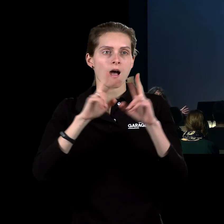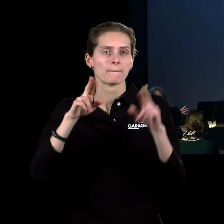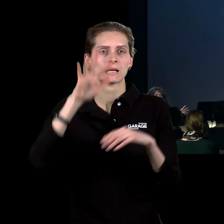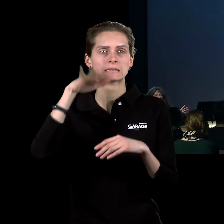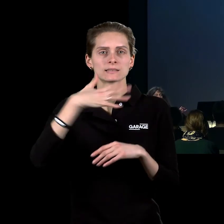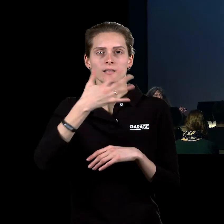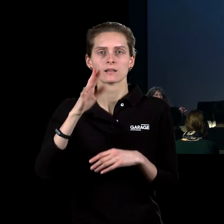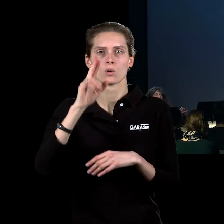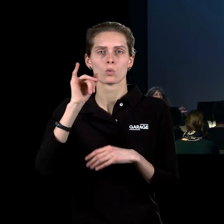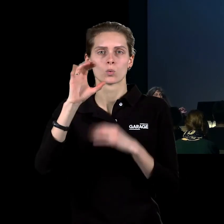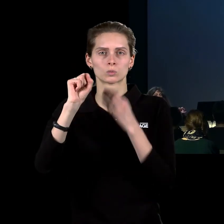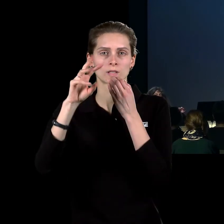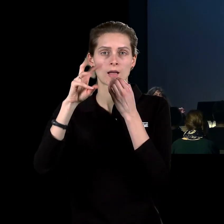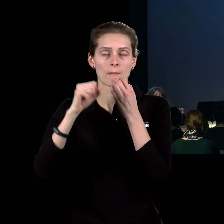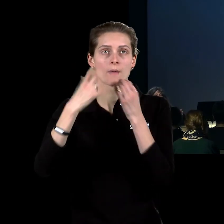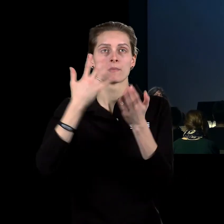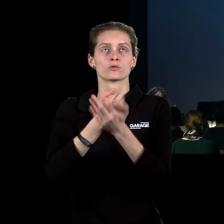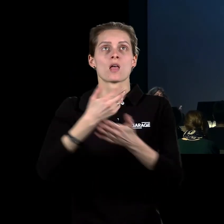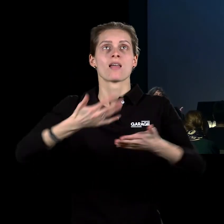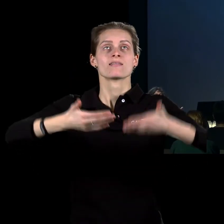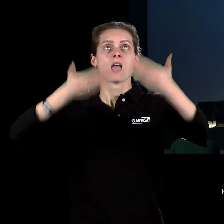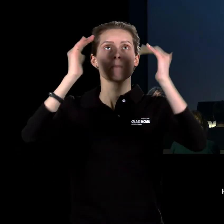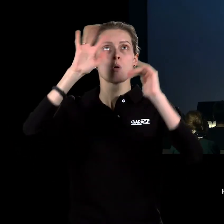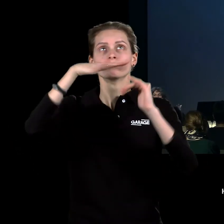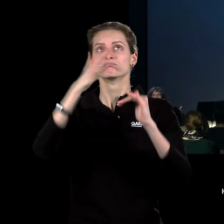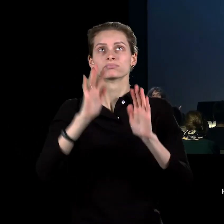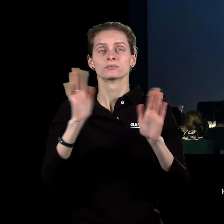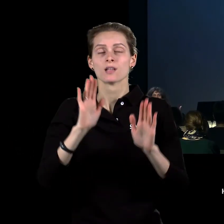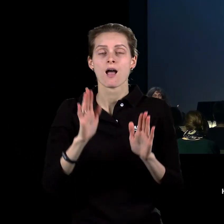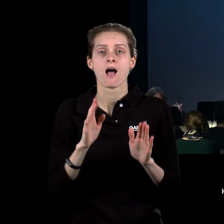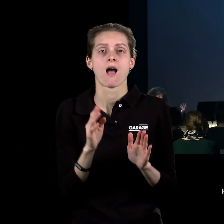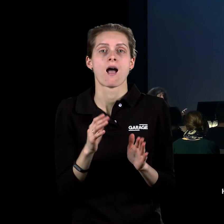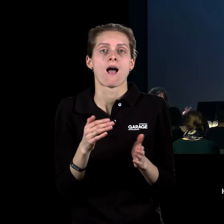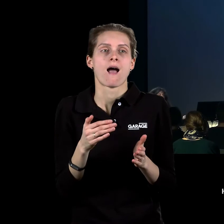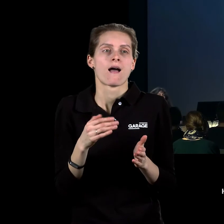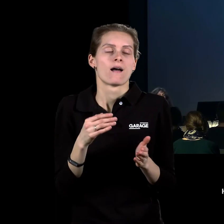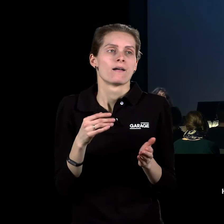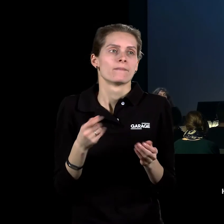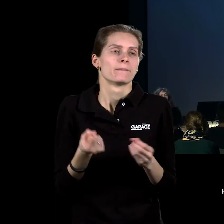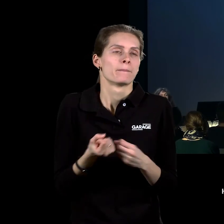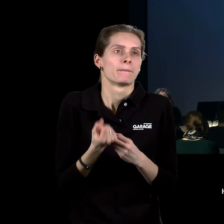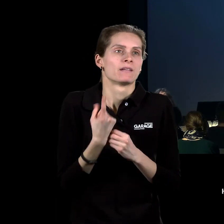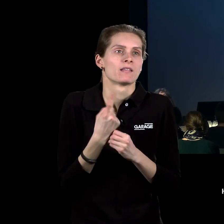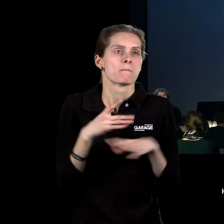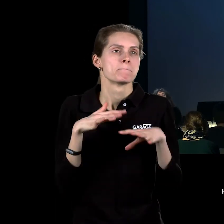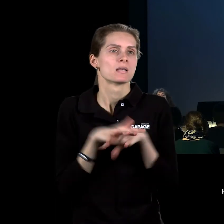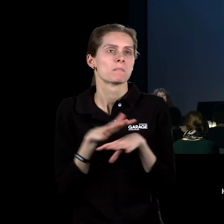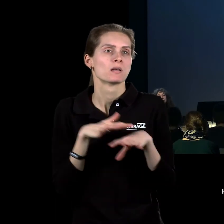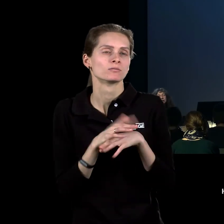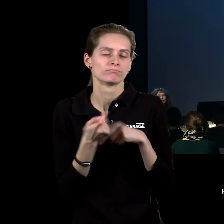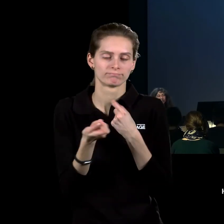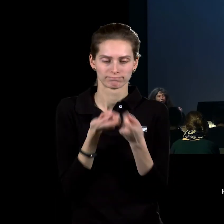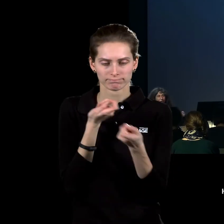не в геометрию, не в идею, да, не в некое воплощение математического принципа, а в некое